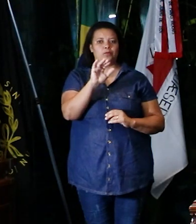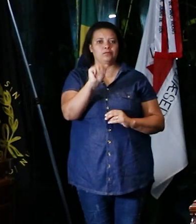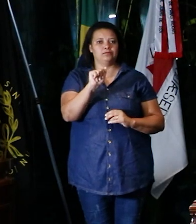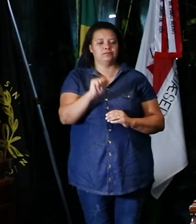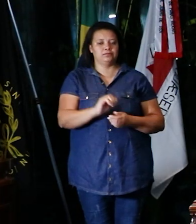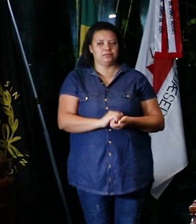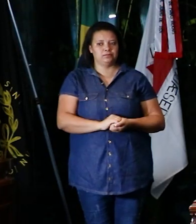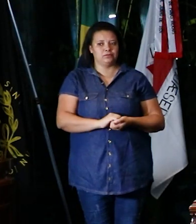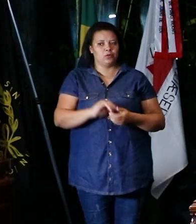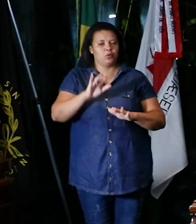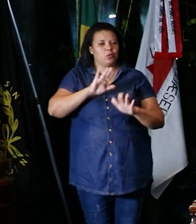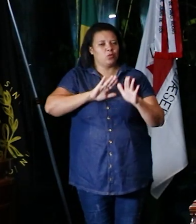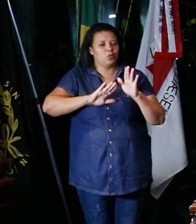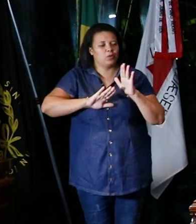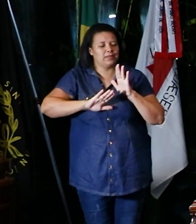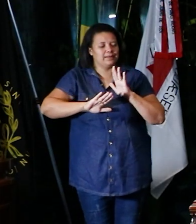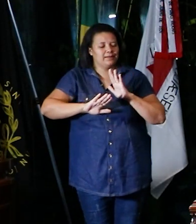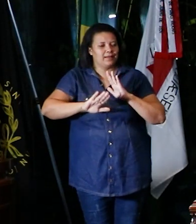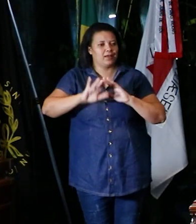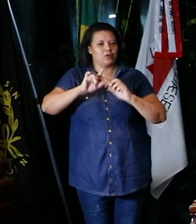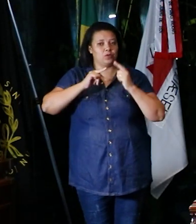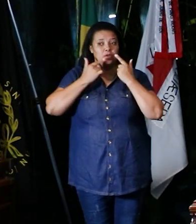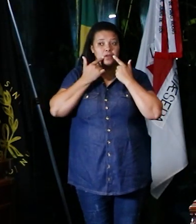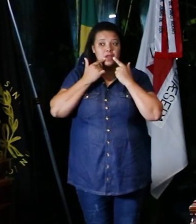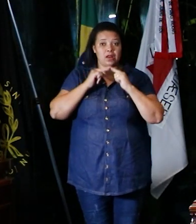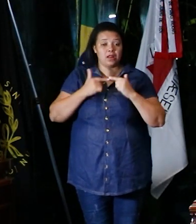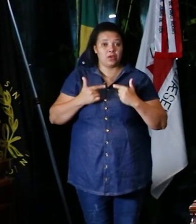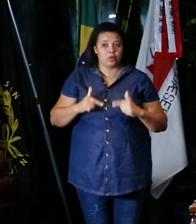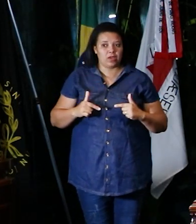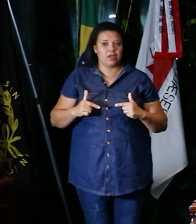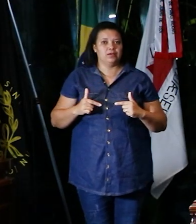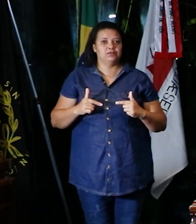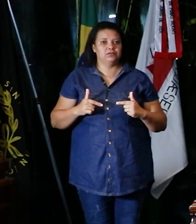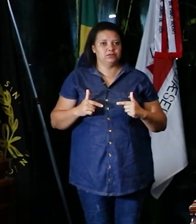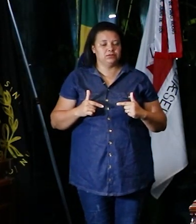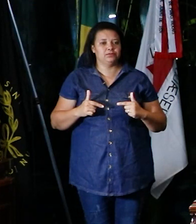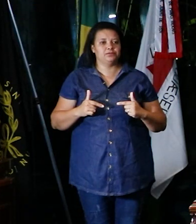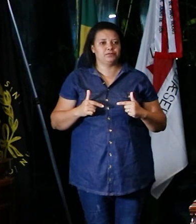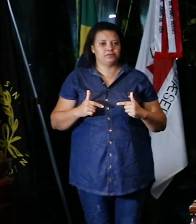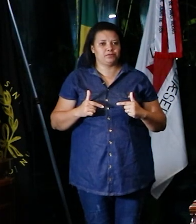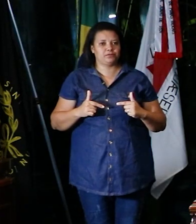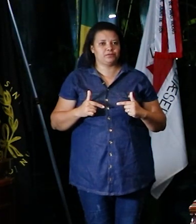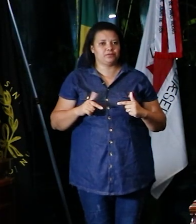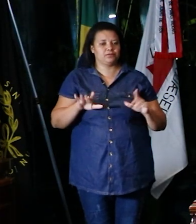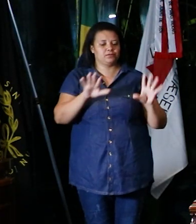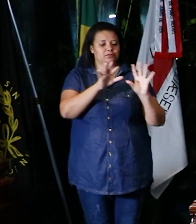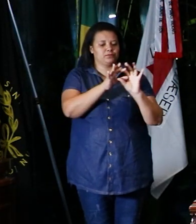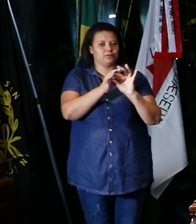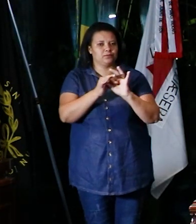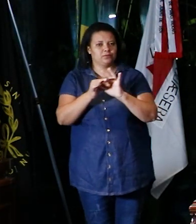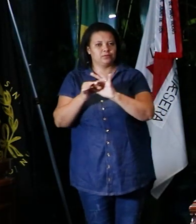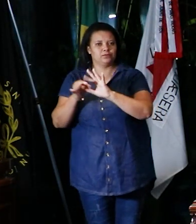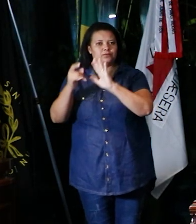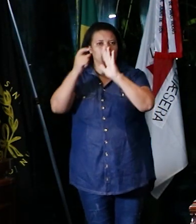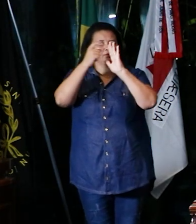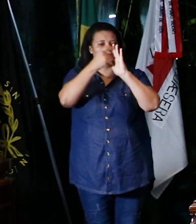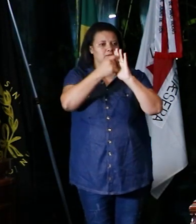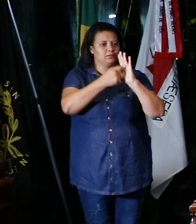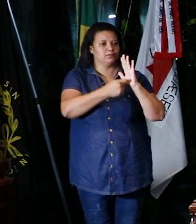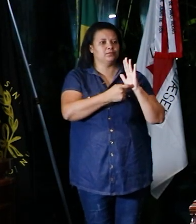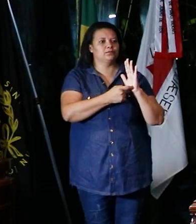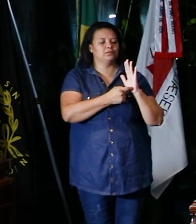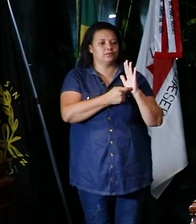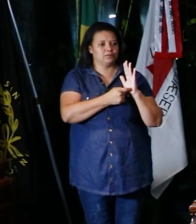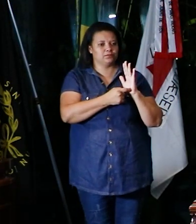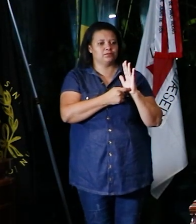cuidado enorme de linguagem, fazendo a intertextualidade com